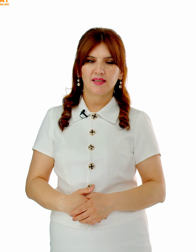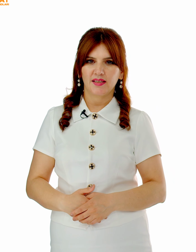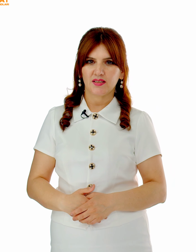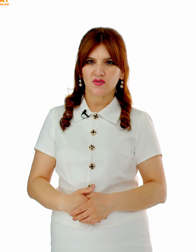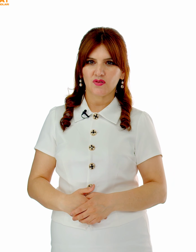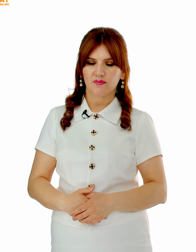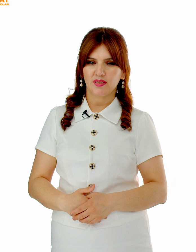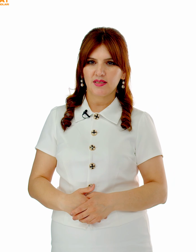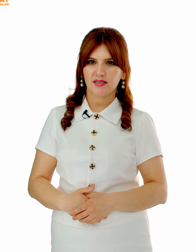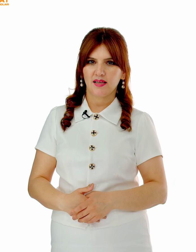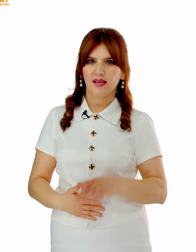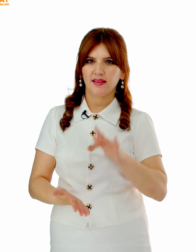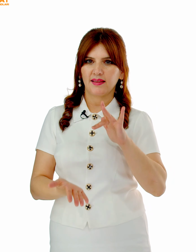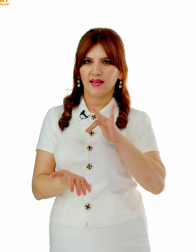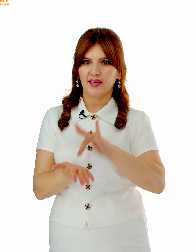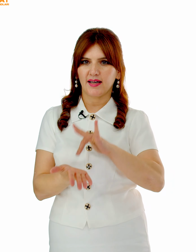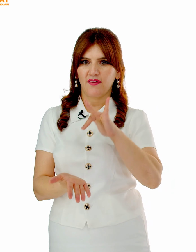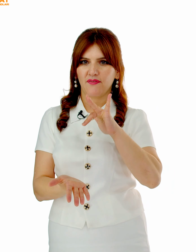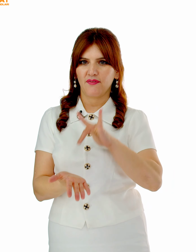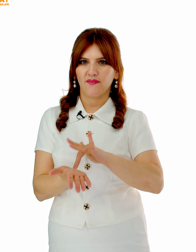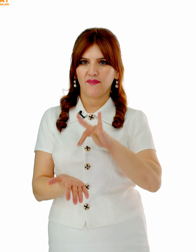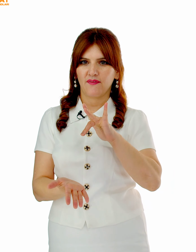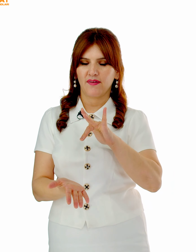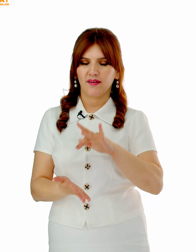Keyingi so'zimiz telegraf.